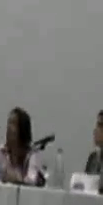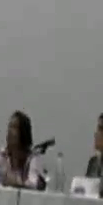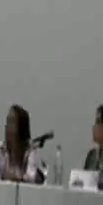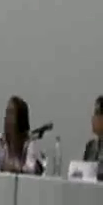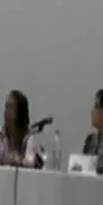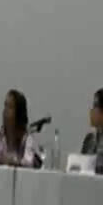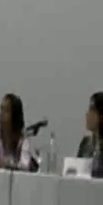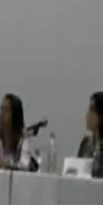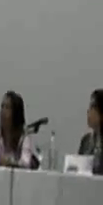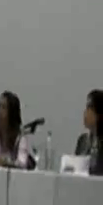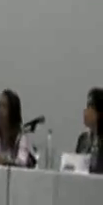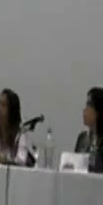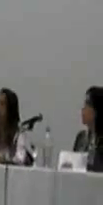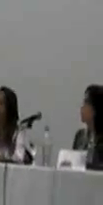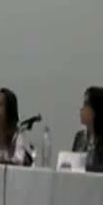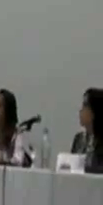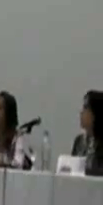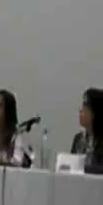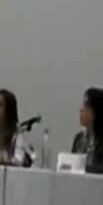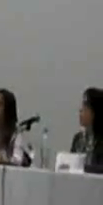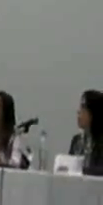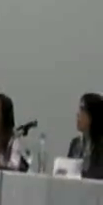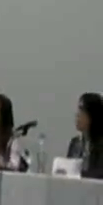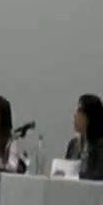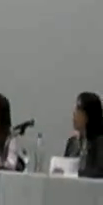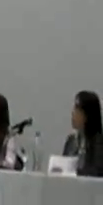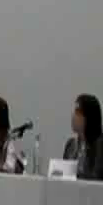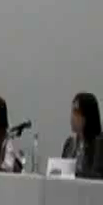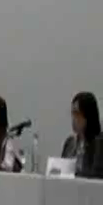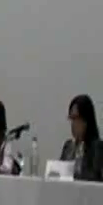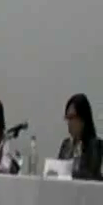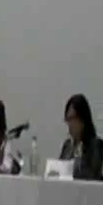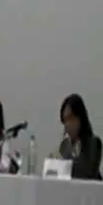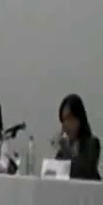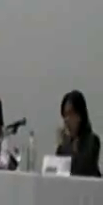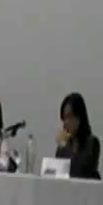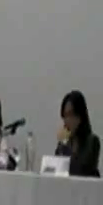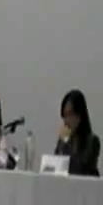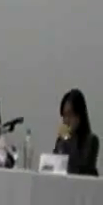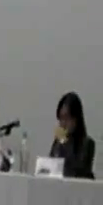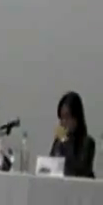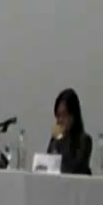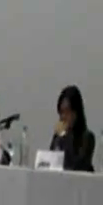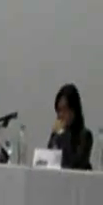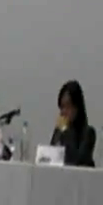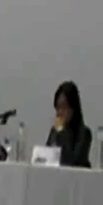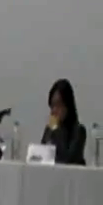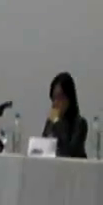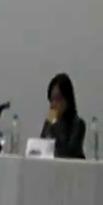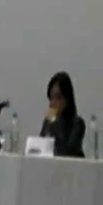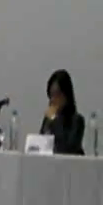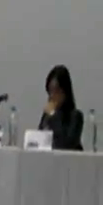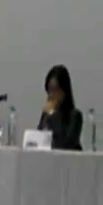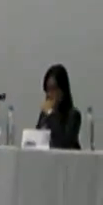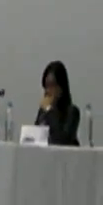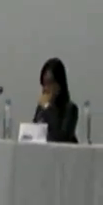A atenção primária se ampliou, é importante dizer isso, o programa de saúde da família está ampliado, avançou, mas é importante